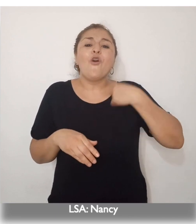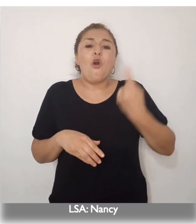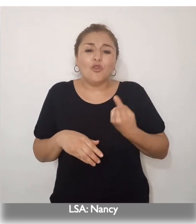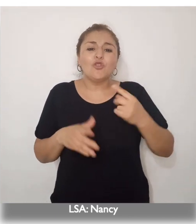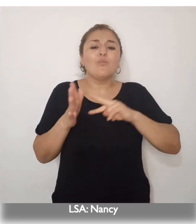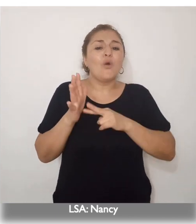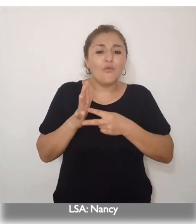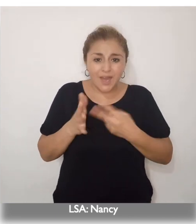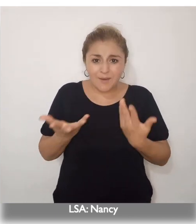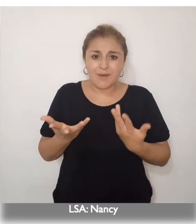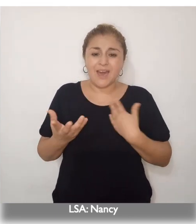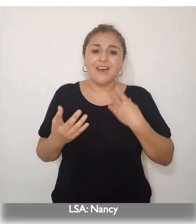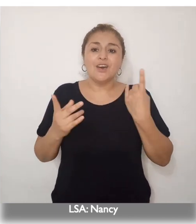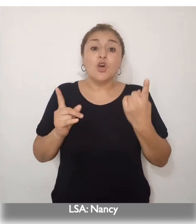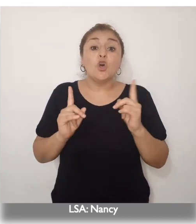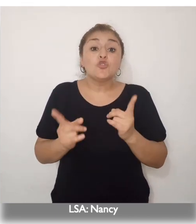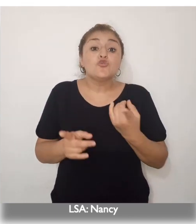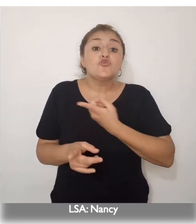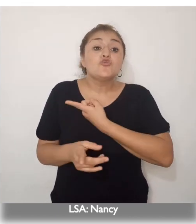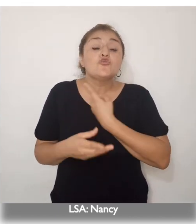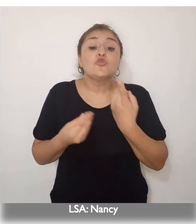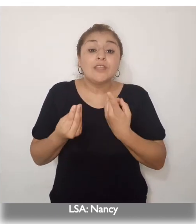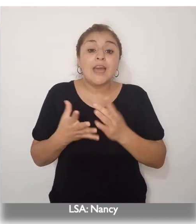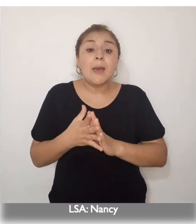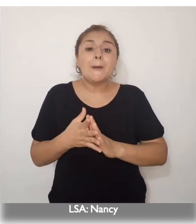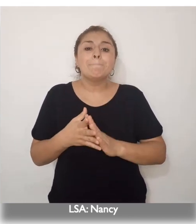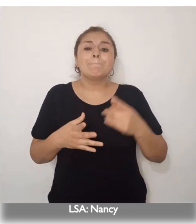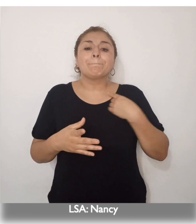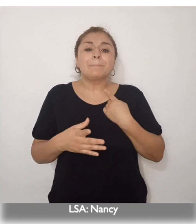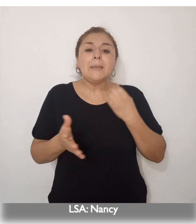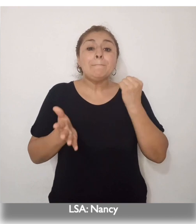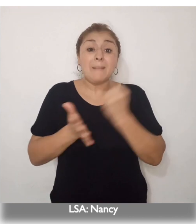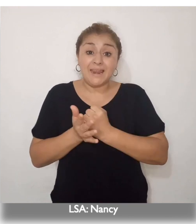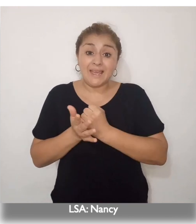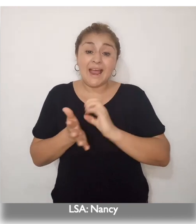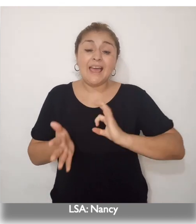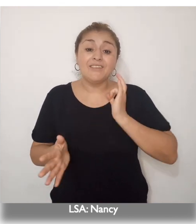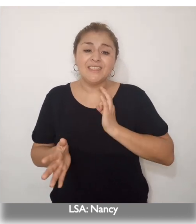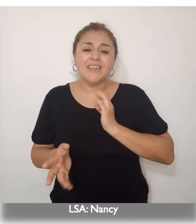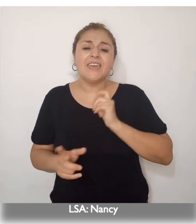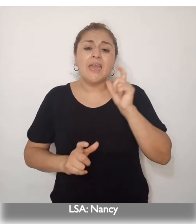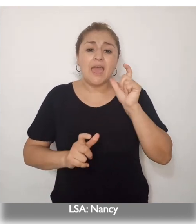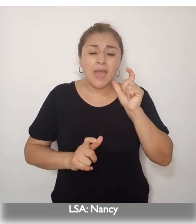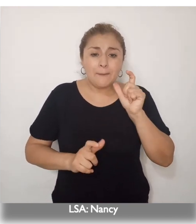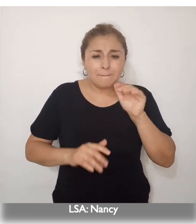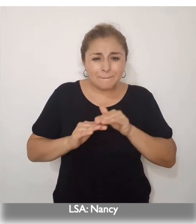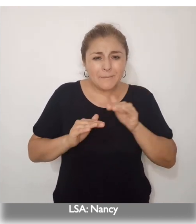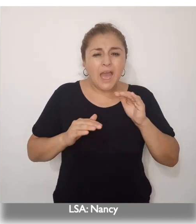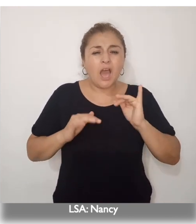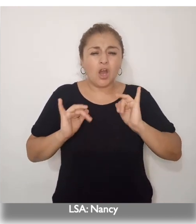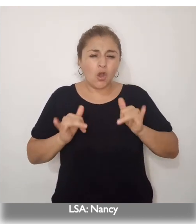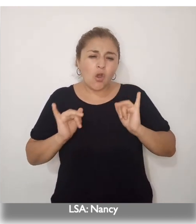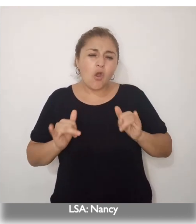joven adultos jóvenes adolescentes y incluso a